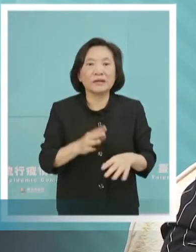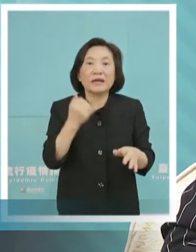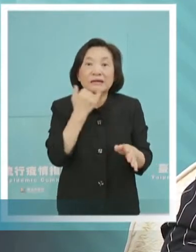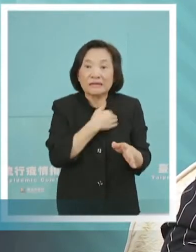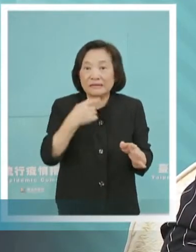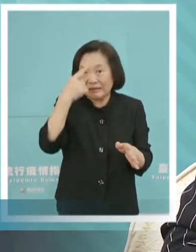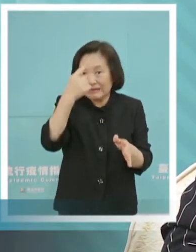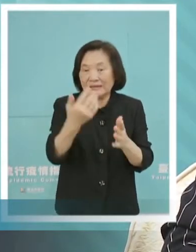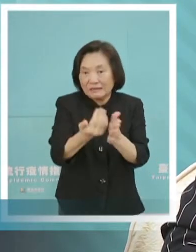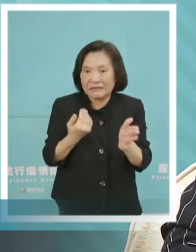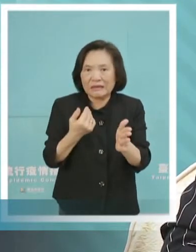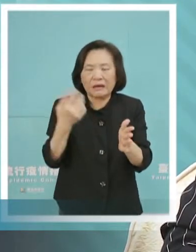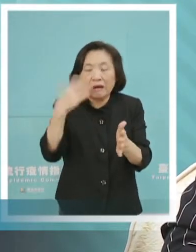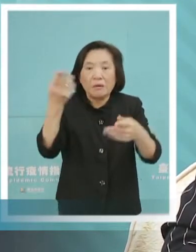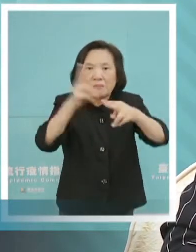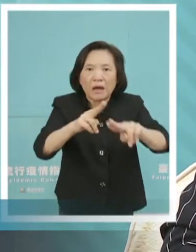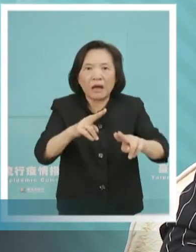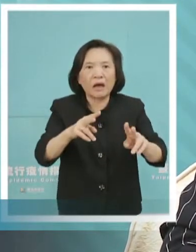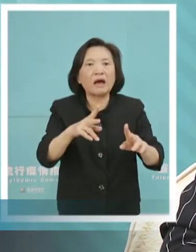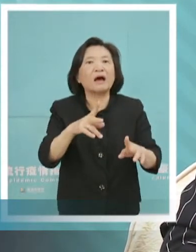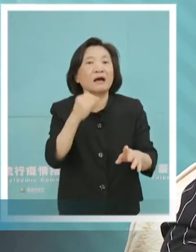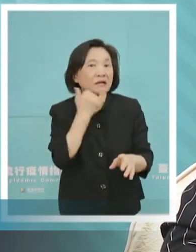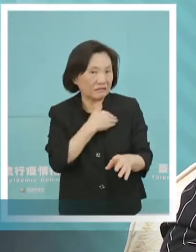天说不要再